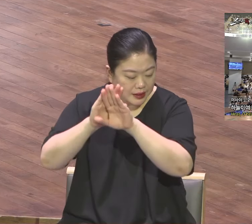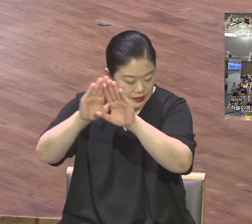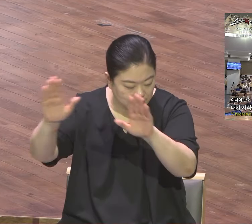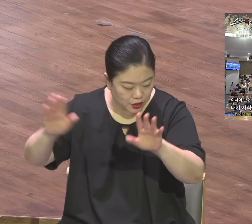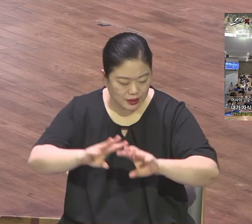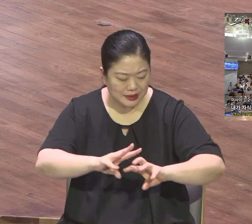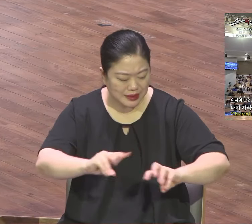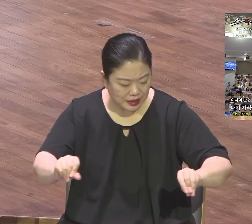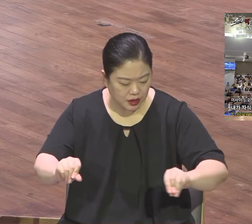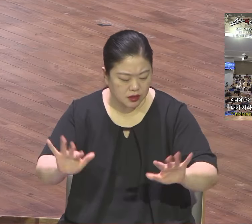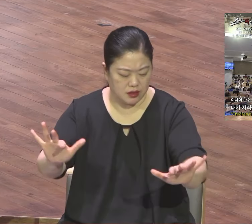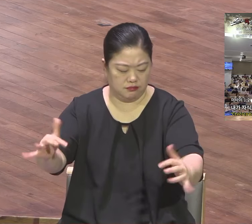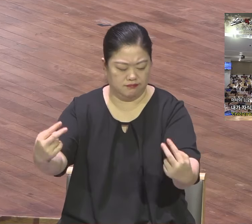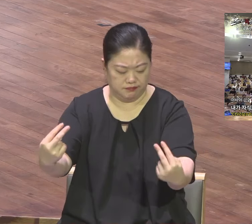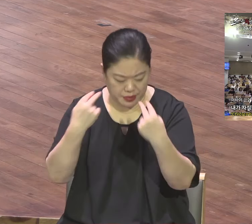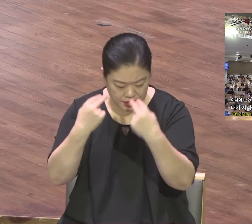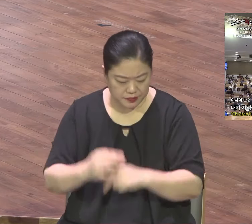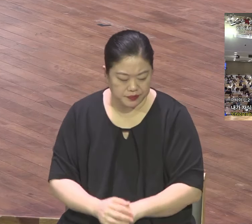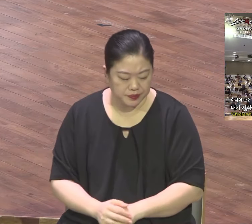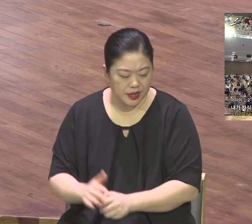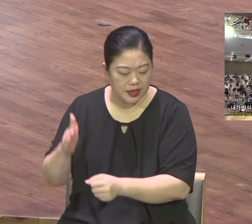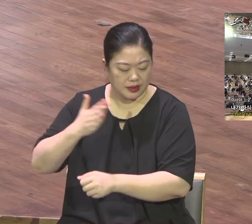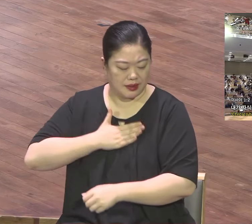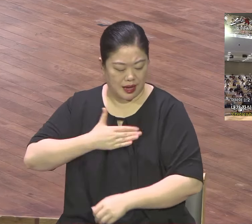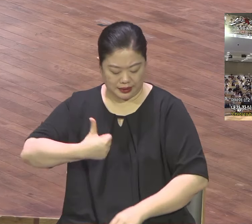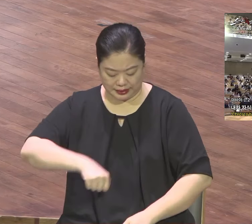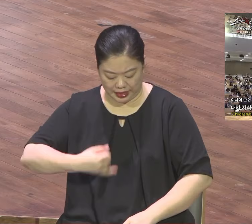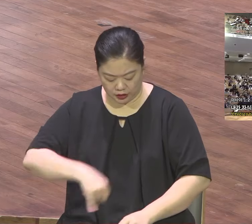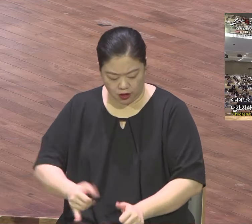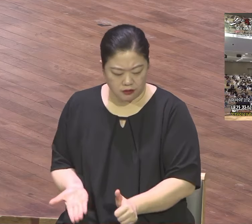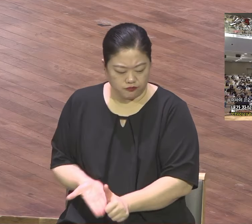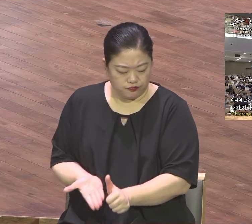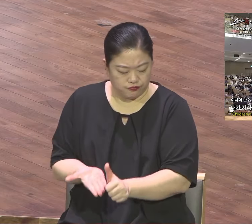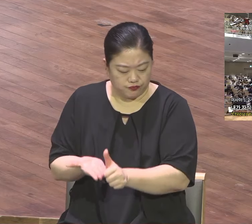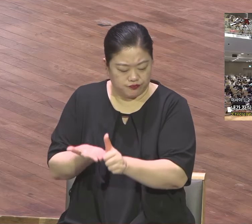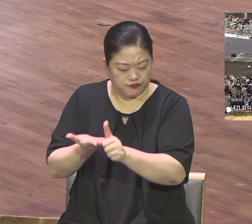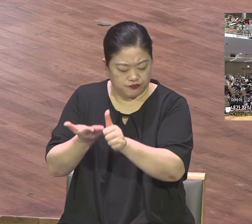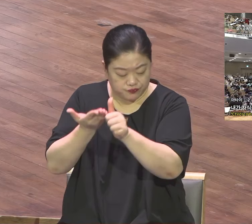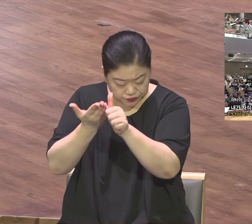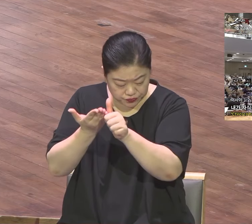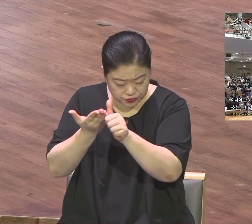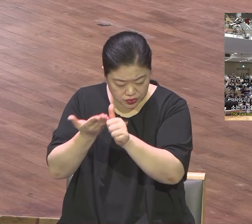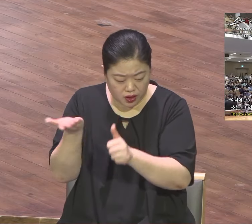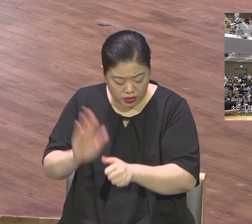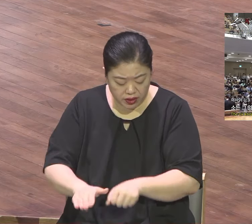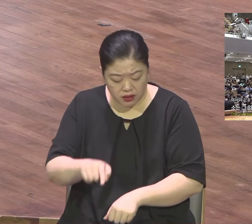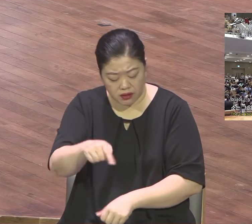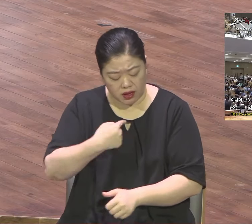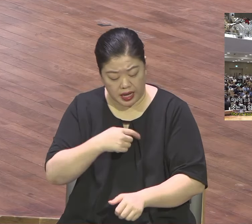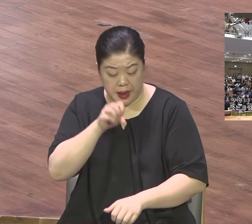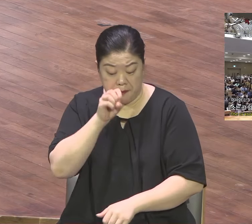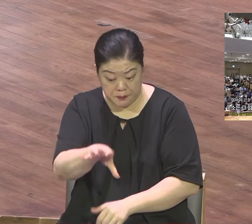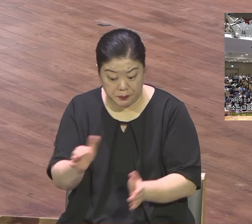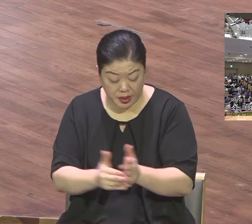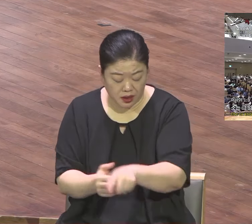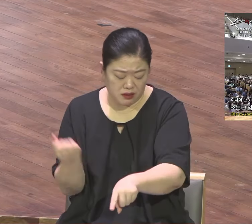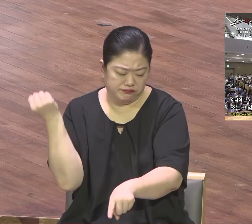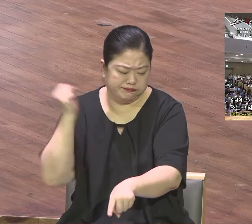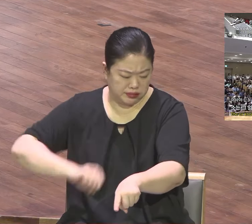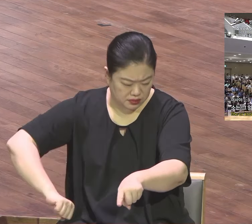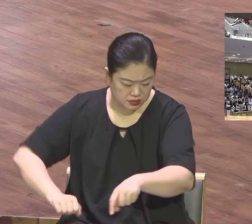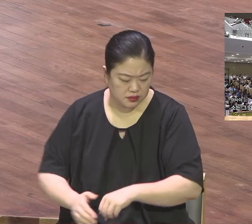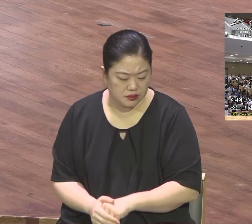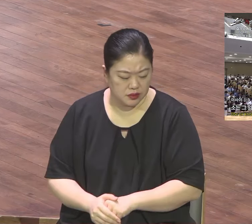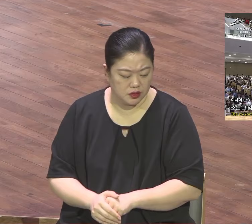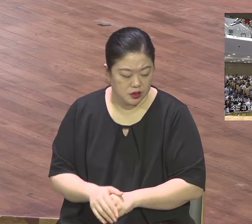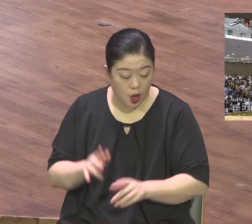여호와께서 말씀하시기를 내가 자식을 양육하였거늘 그들이 나를 거역하였도다. 소는 그 임자를 알고